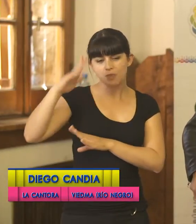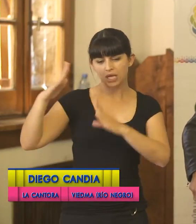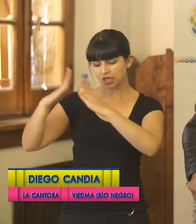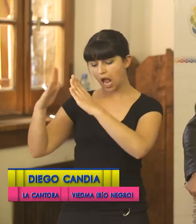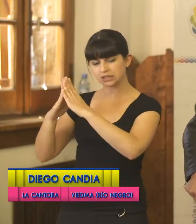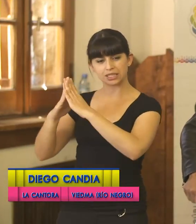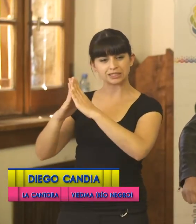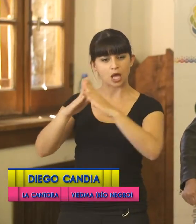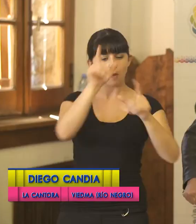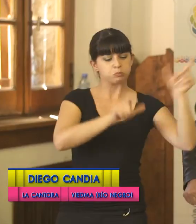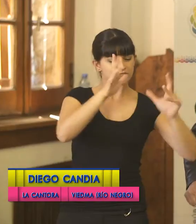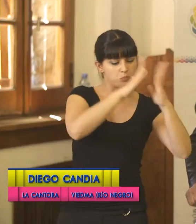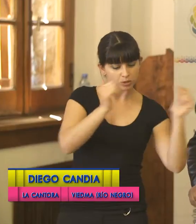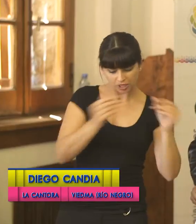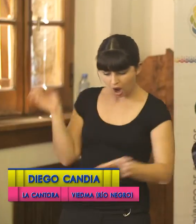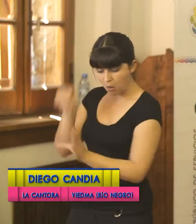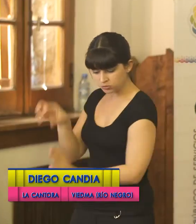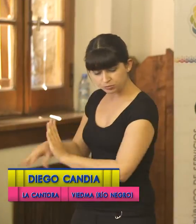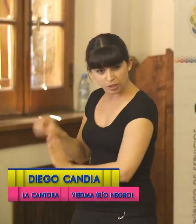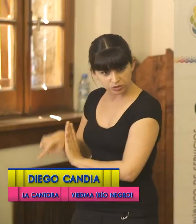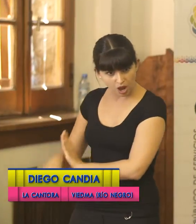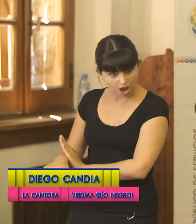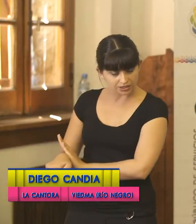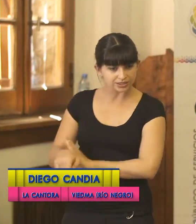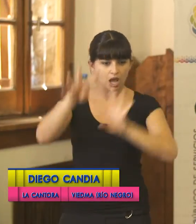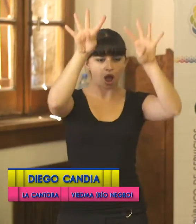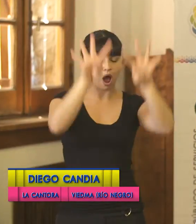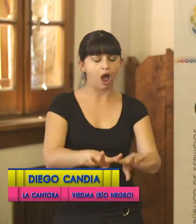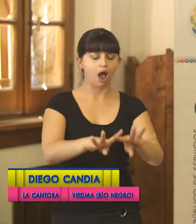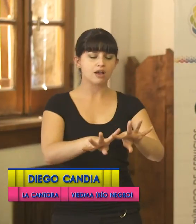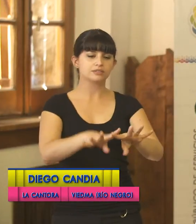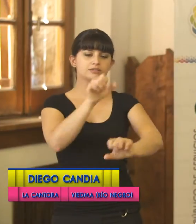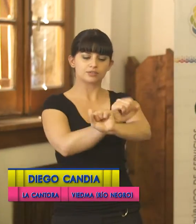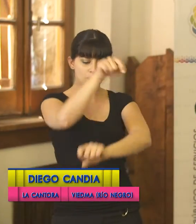que hay en la república argentina la cárcel de bariloche